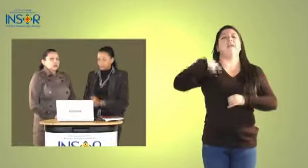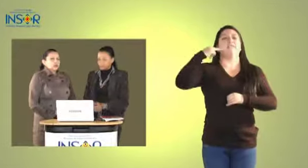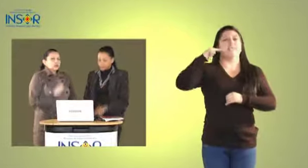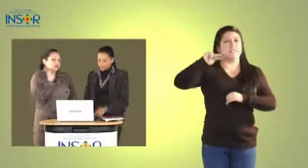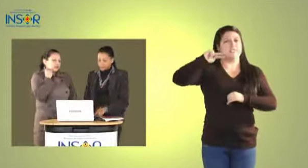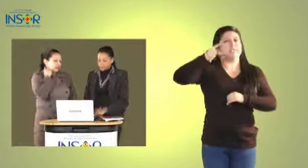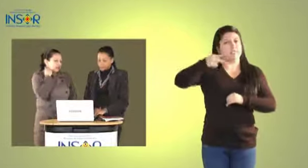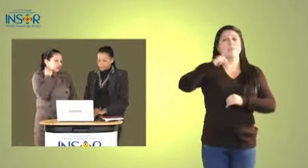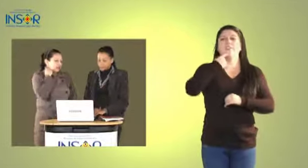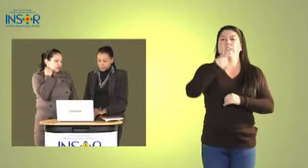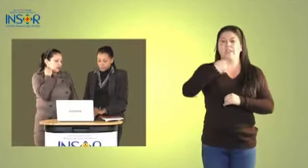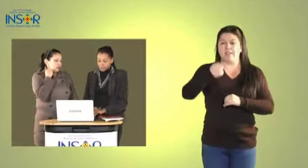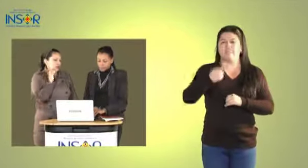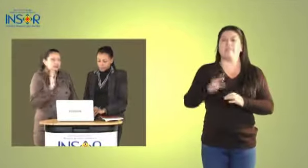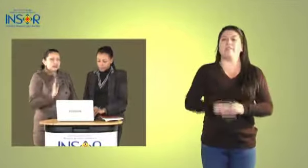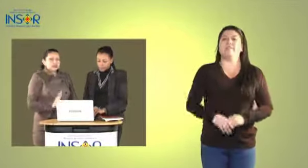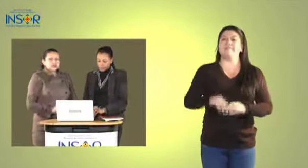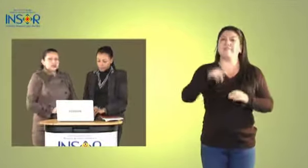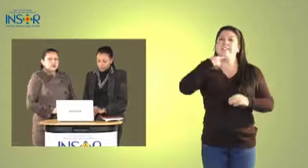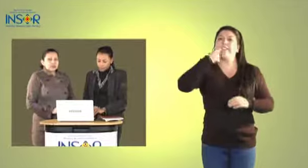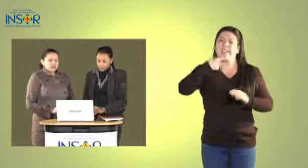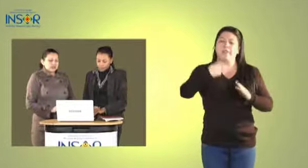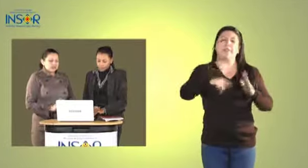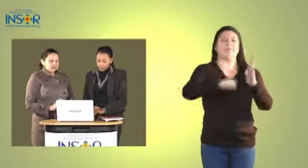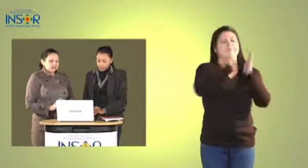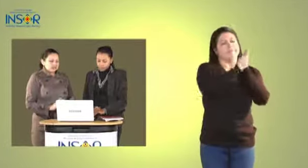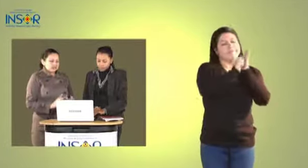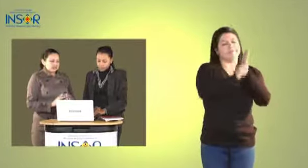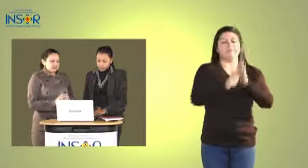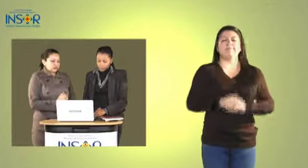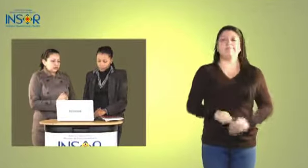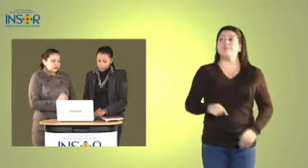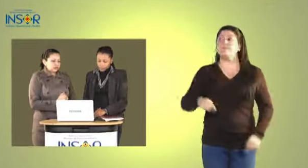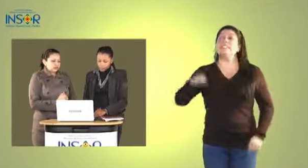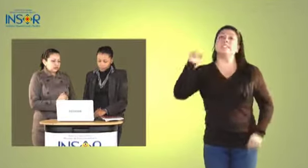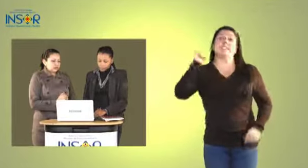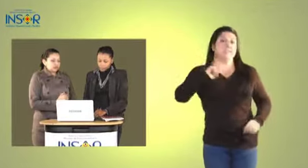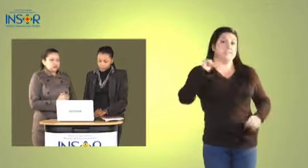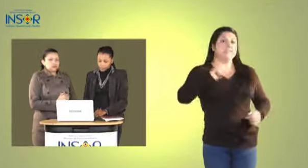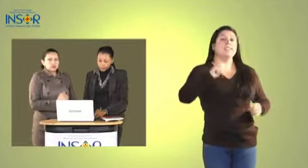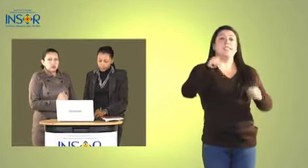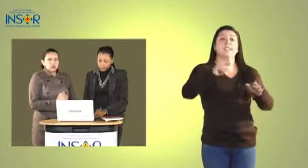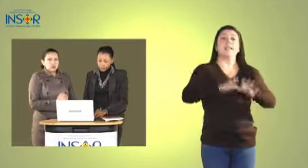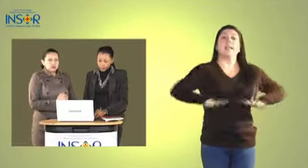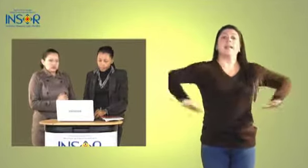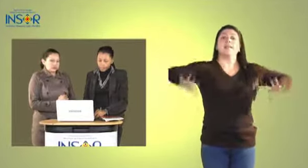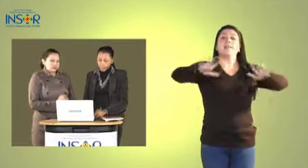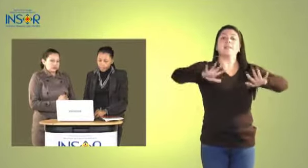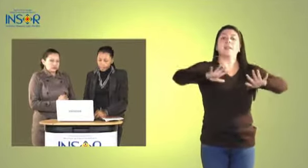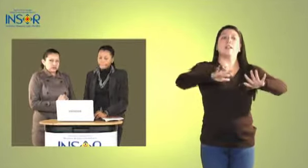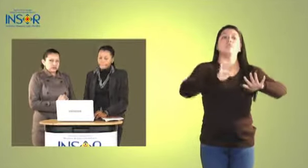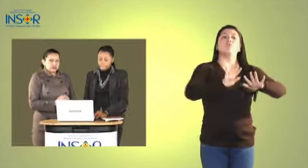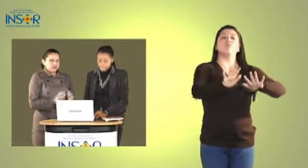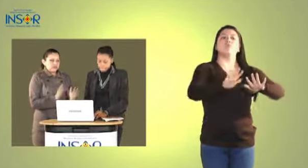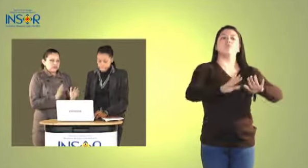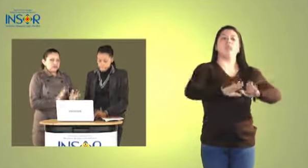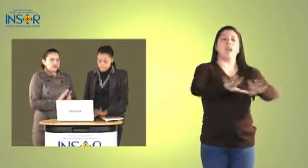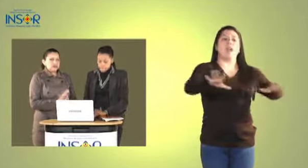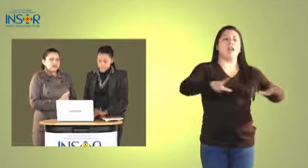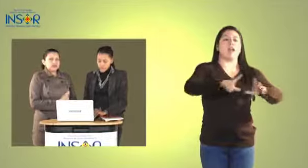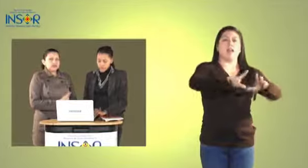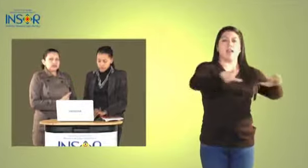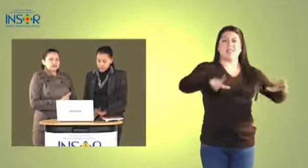escrita. Otra situación que hay que tener en cuenta es, estamos hablando de espacios que son aulas para sordos, que es